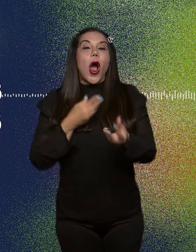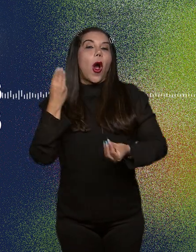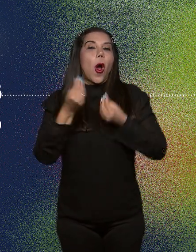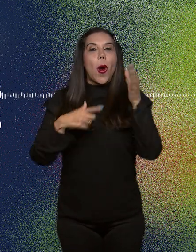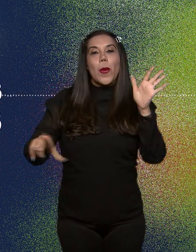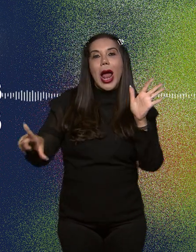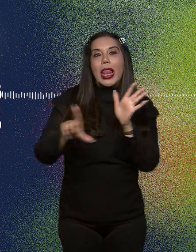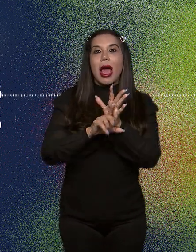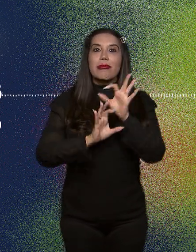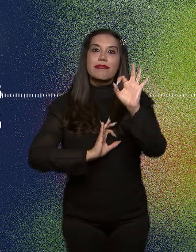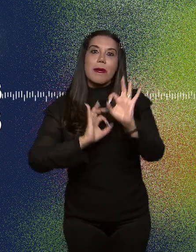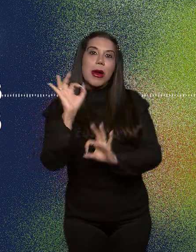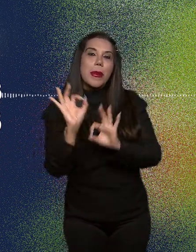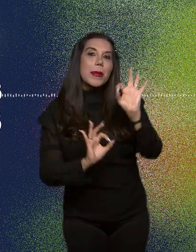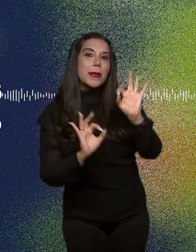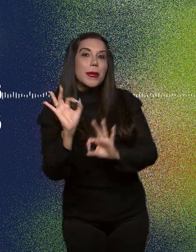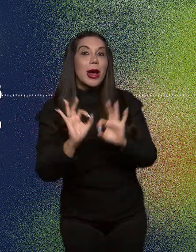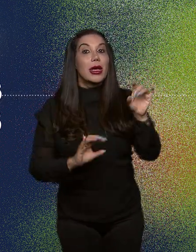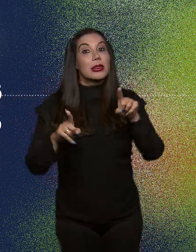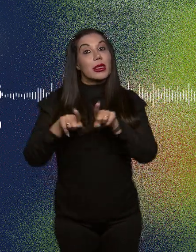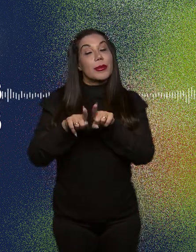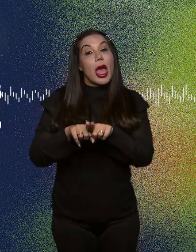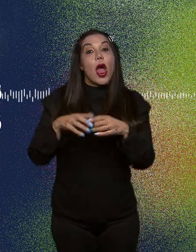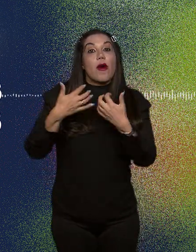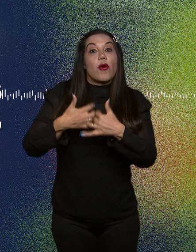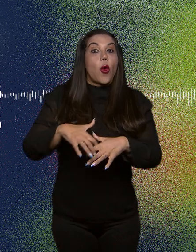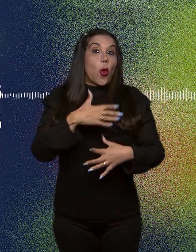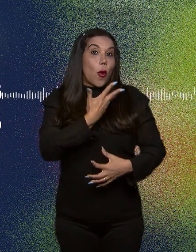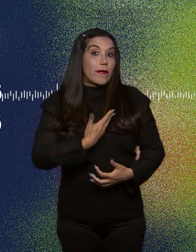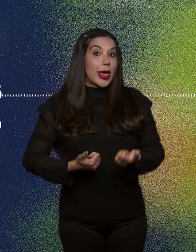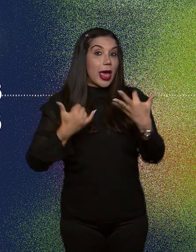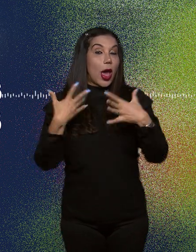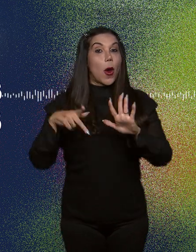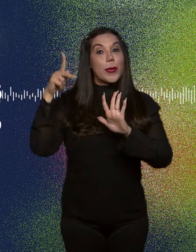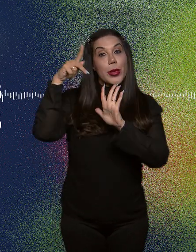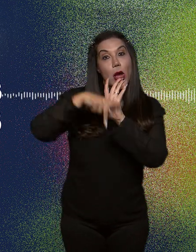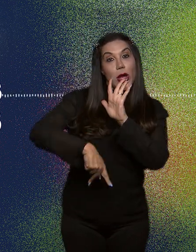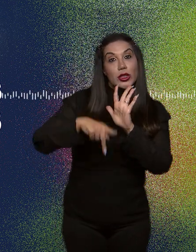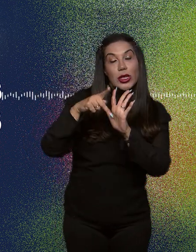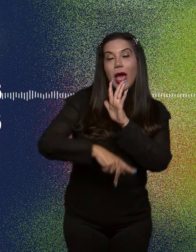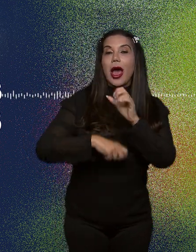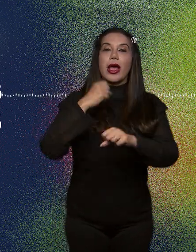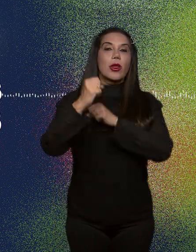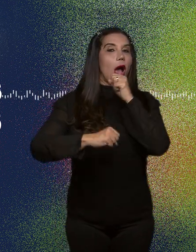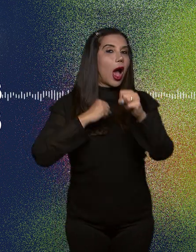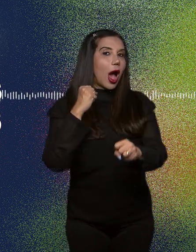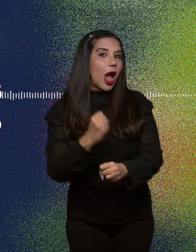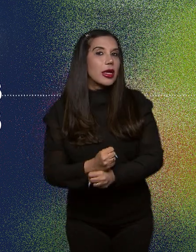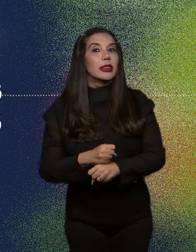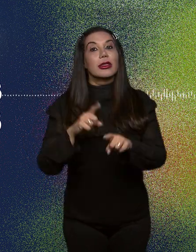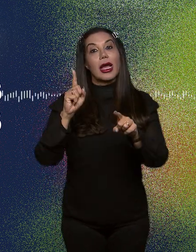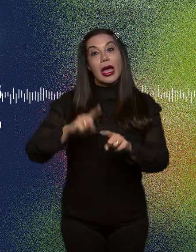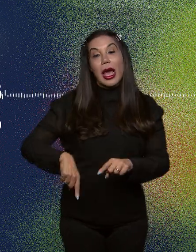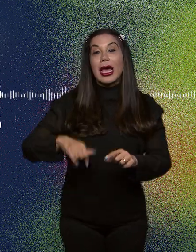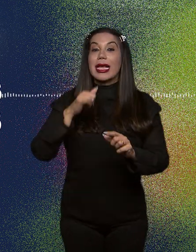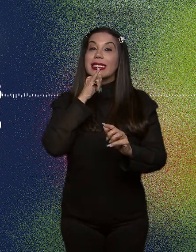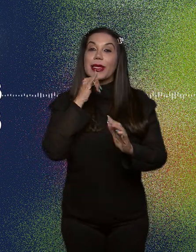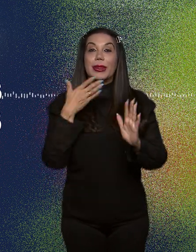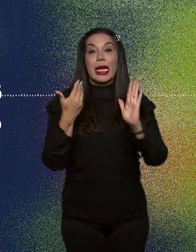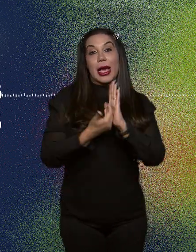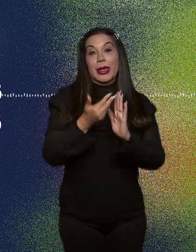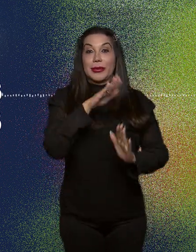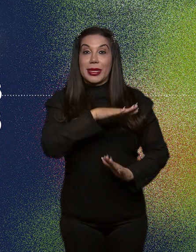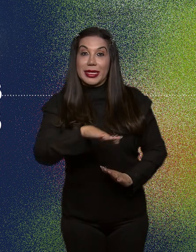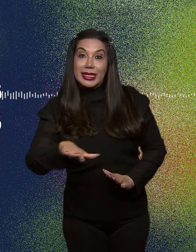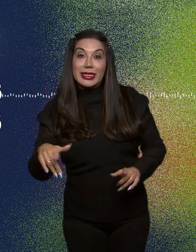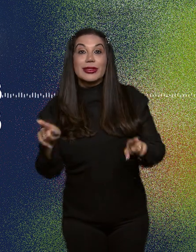são feitas e como é que funciona o governo. Lá também tem projetos, programas que são anuais, como é o caso do